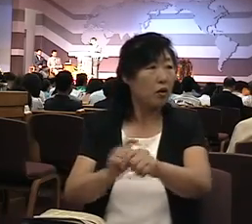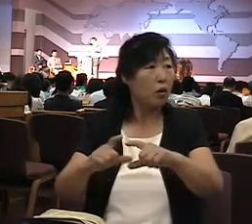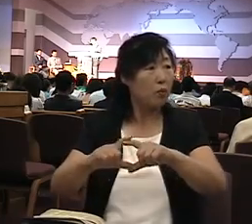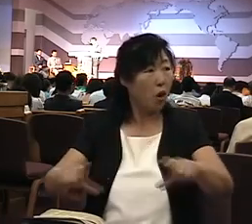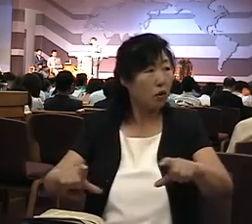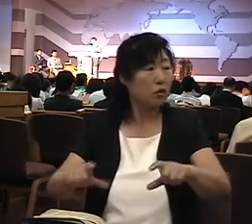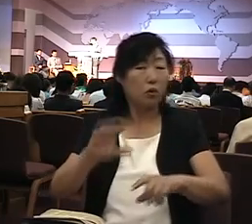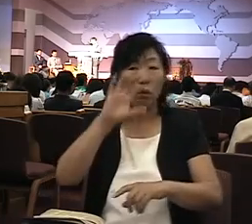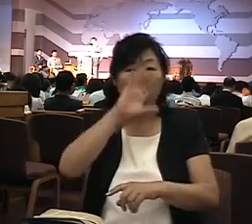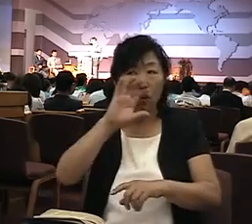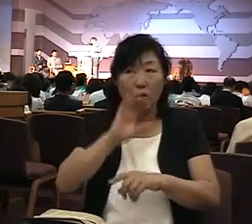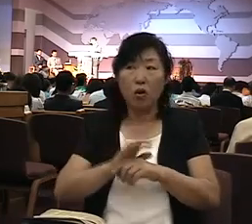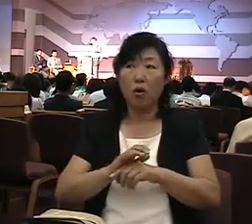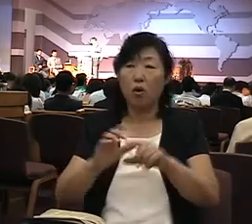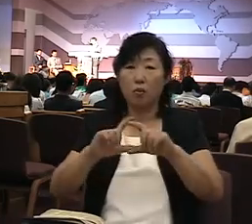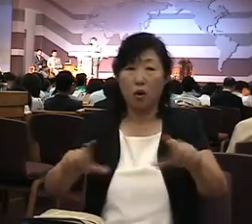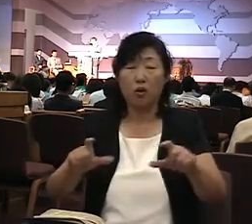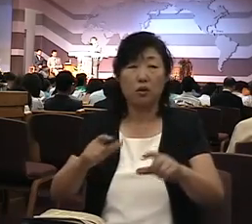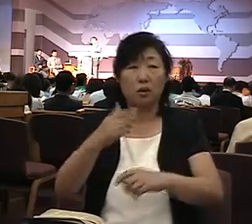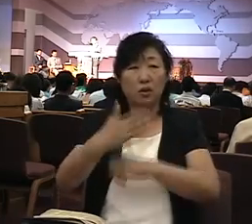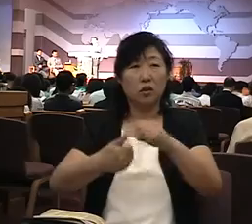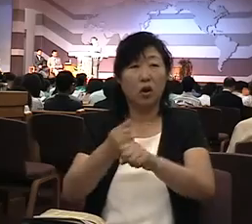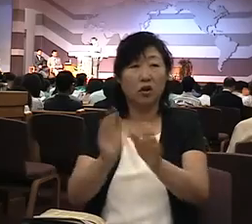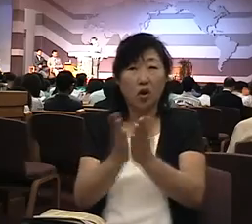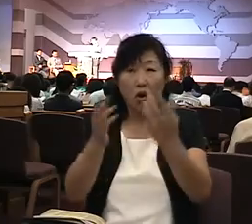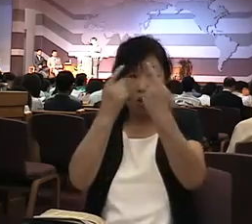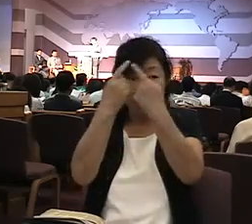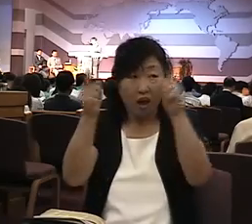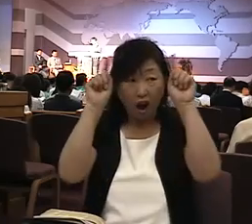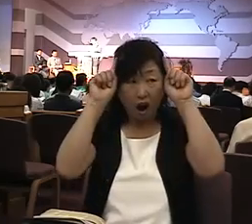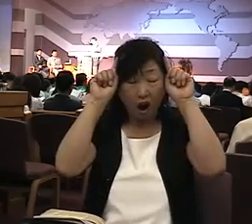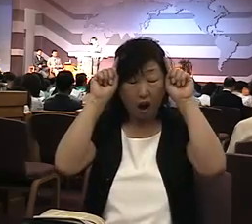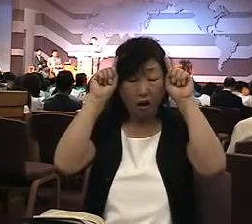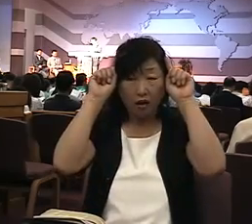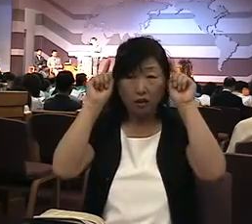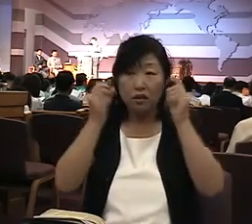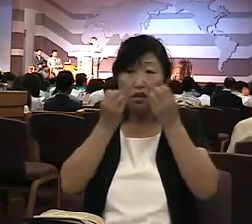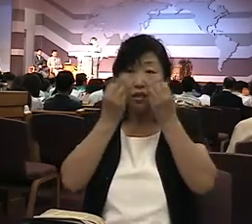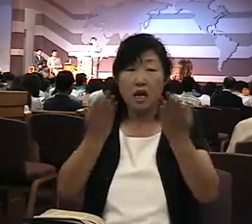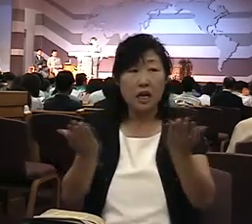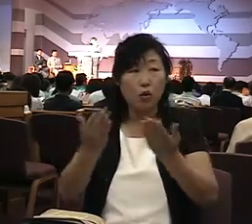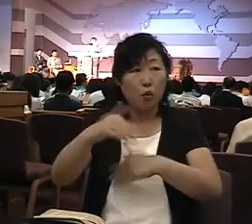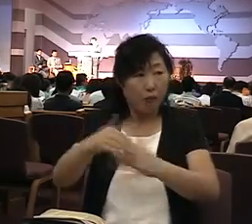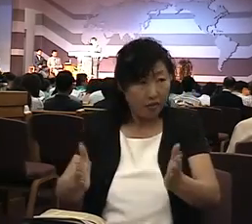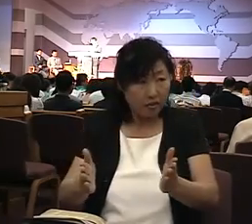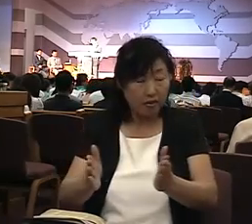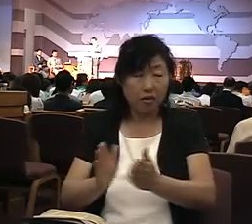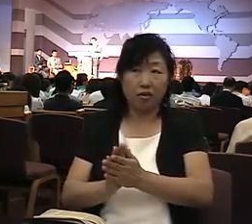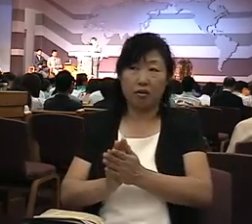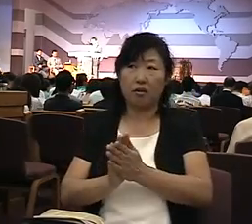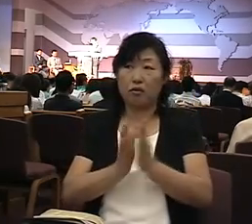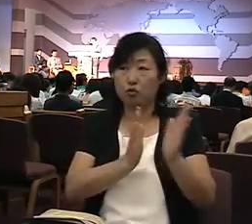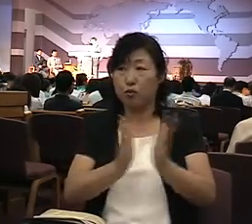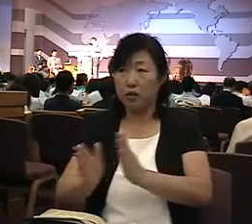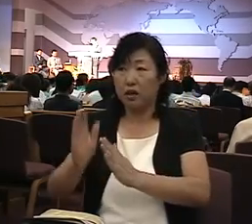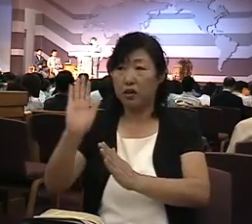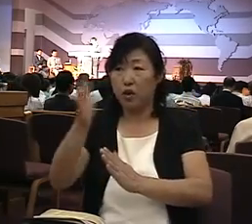평신도 성경대학 과정 전체 특별히 새1군반을 비롯해서 준비되어 있는 이